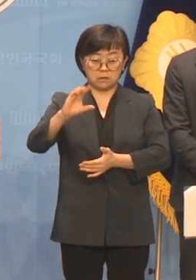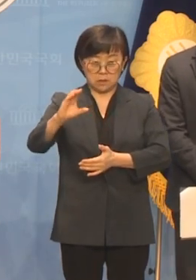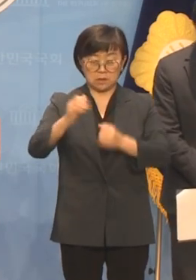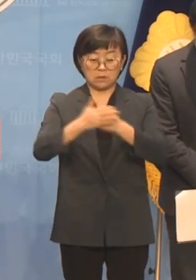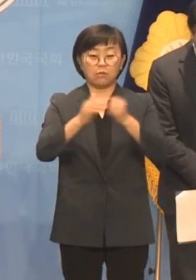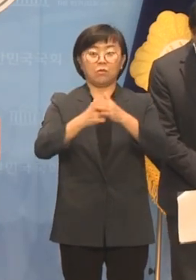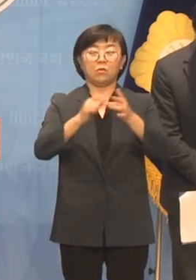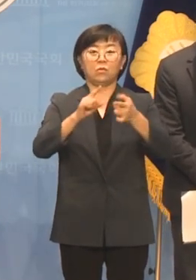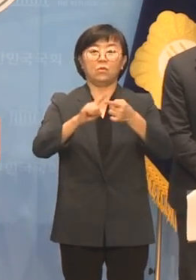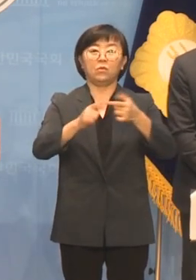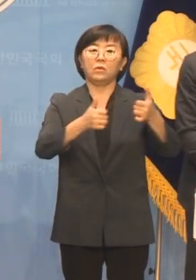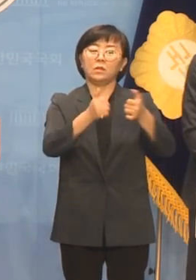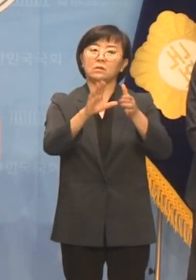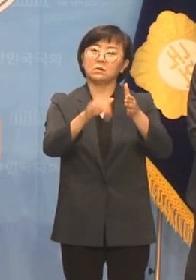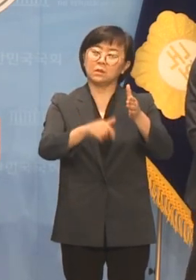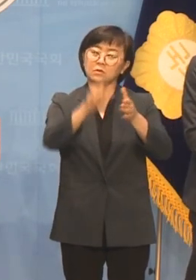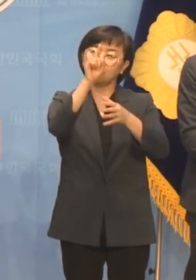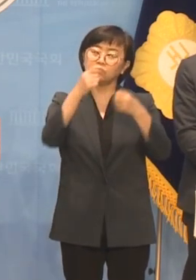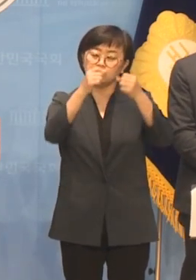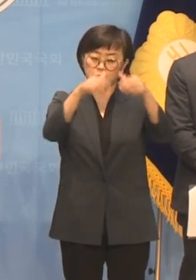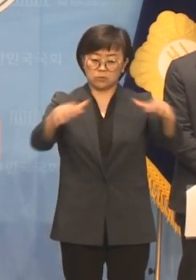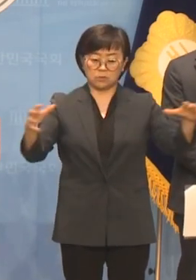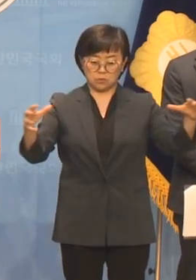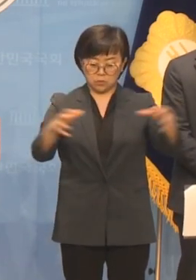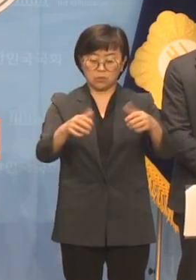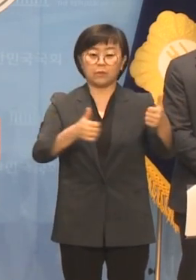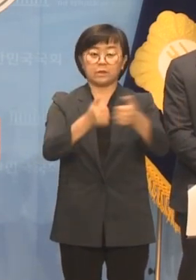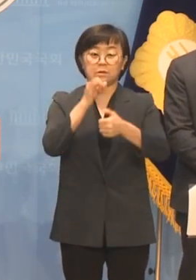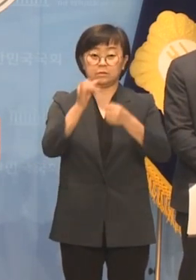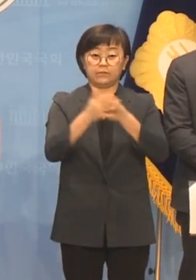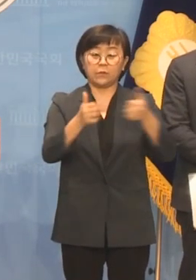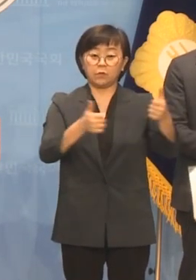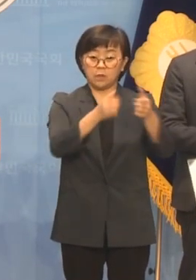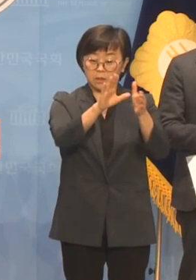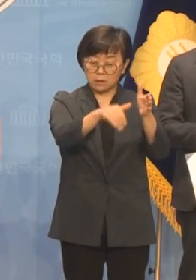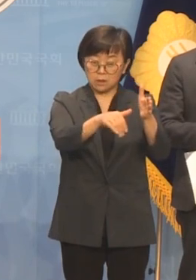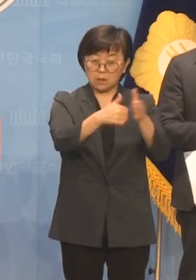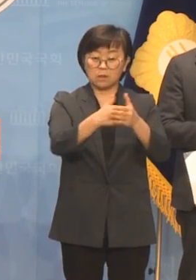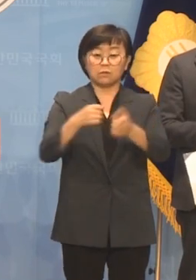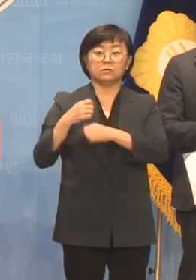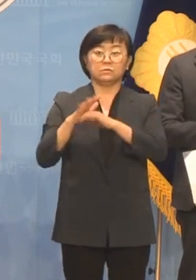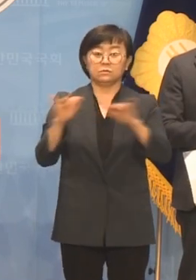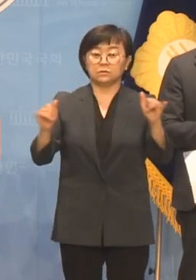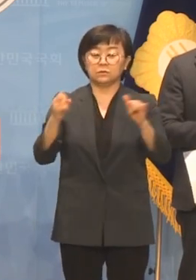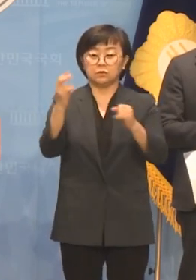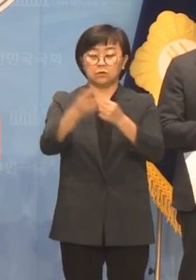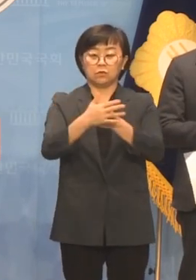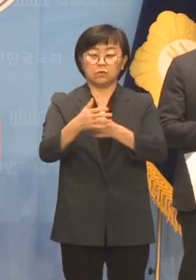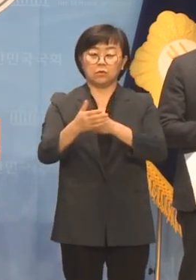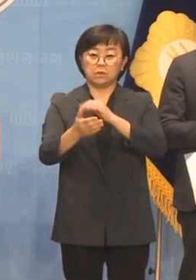소회실에서 범정부 회의를 개최했습니다. 회의에서는 군인과